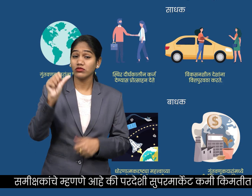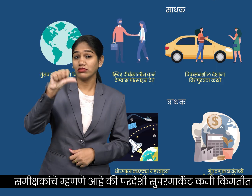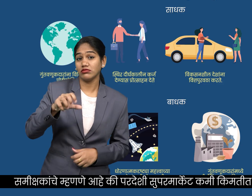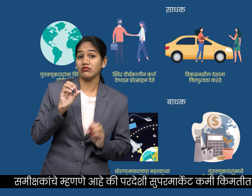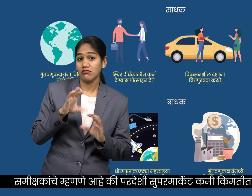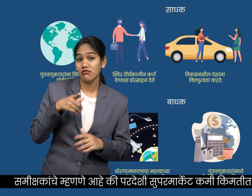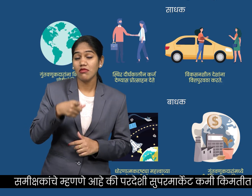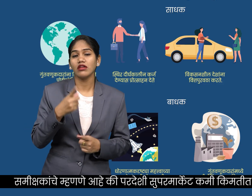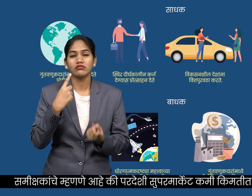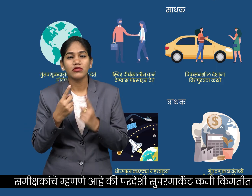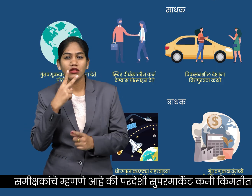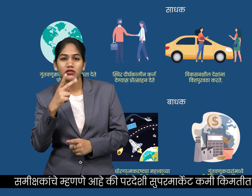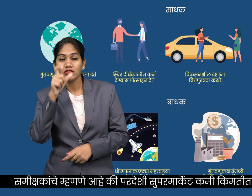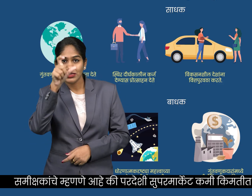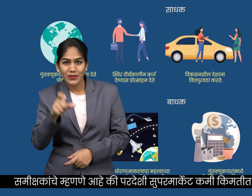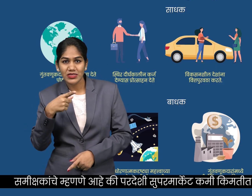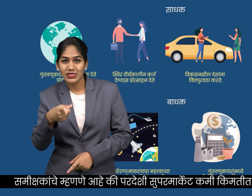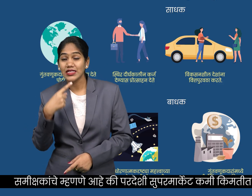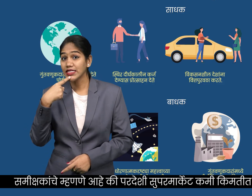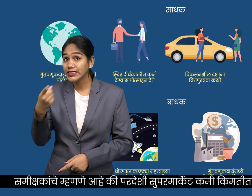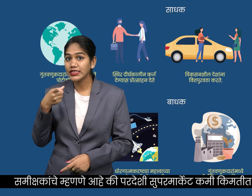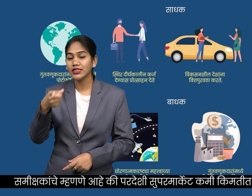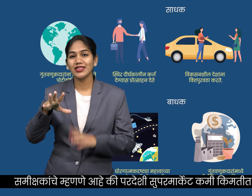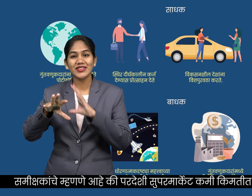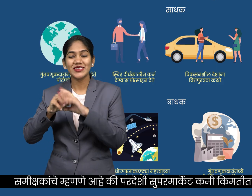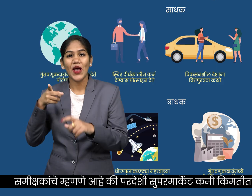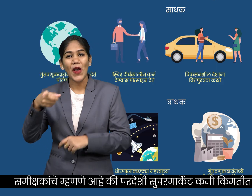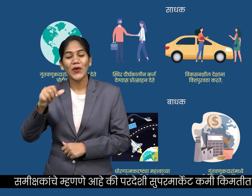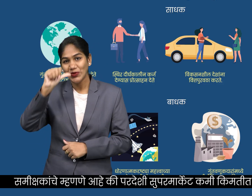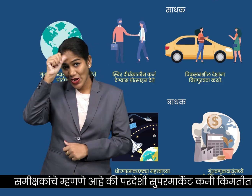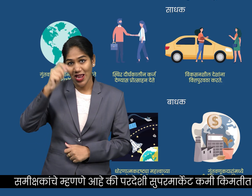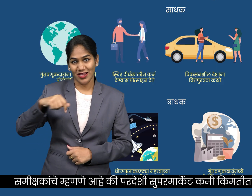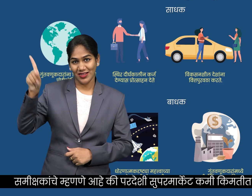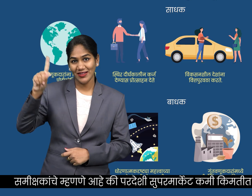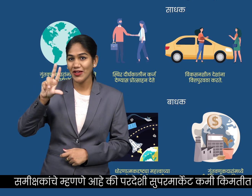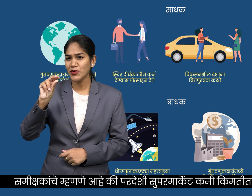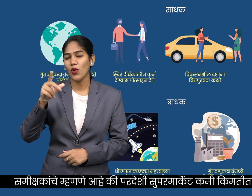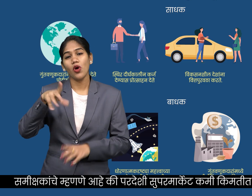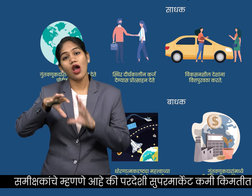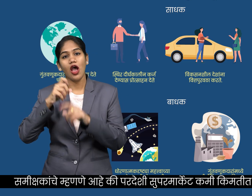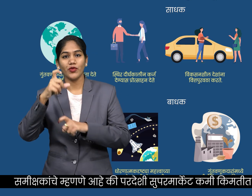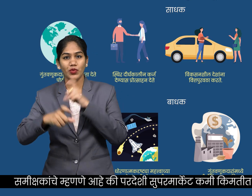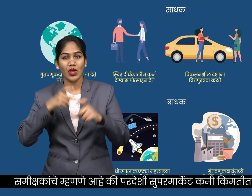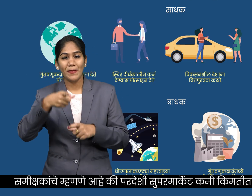समीक्षकांचे म्हणणे आहे की परदेशी सुपरमार्केट कमी किमतीत माल खरेदी करतील,